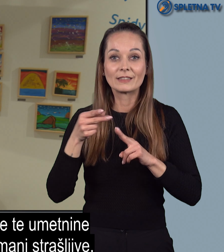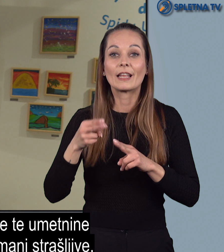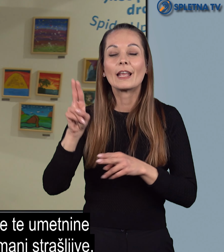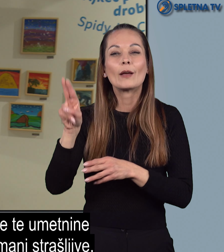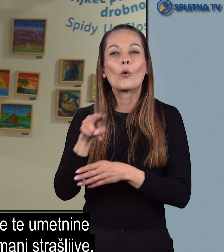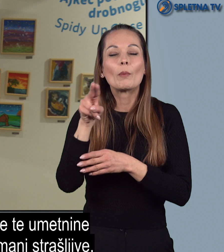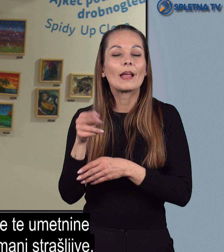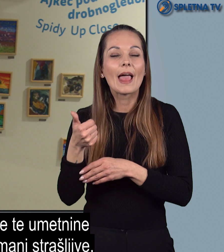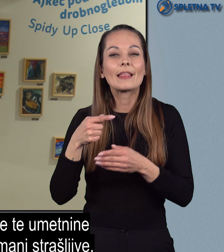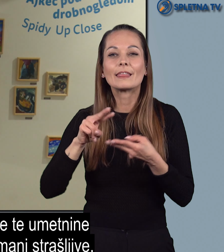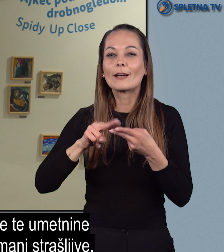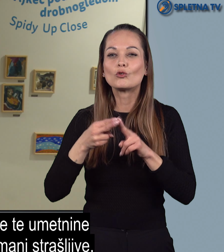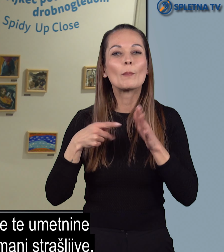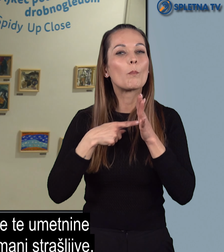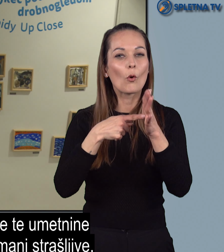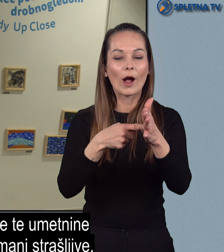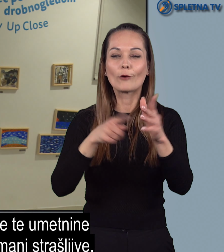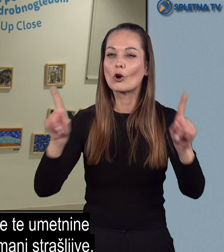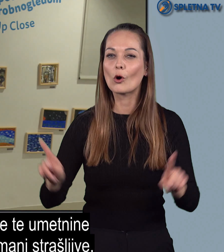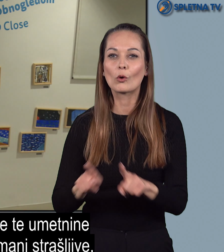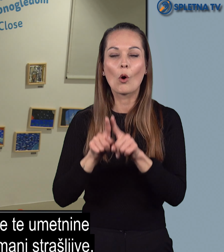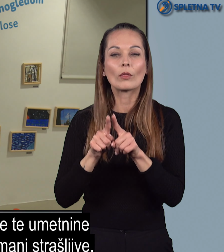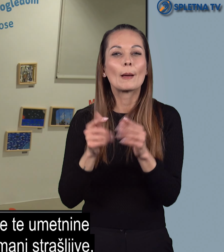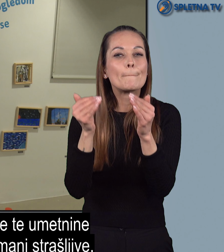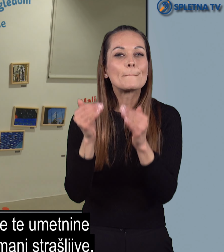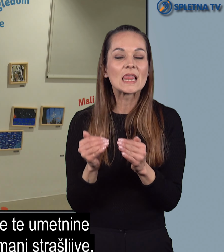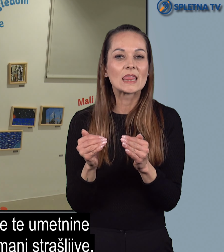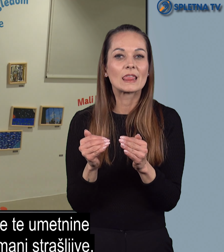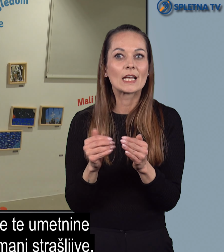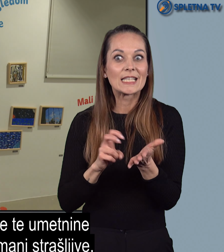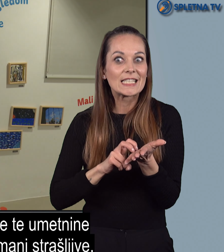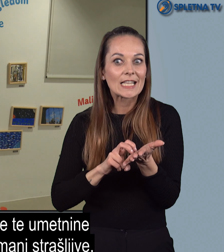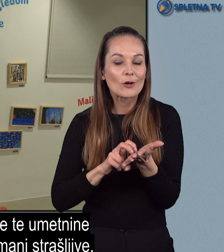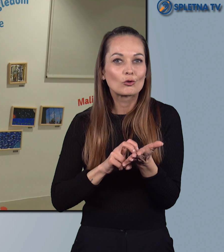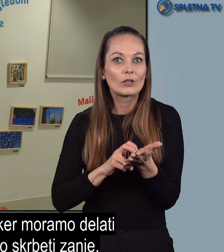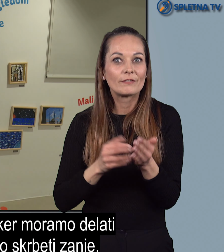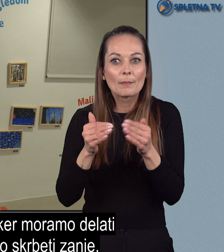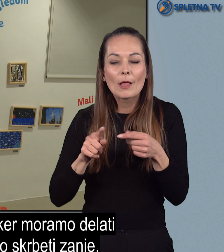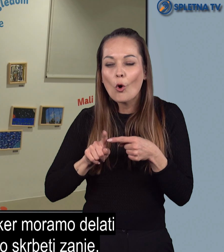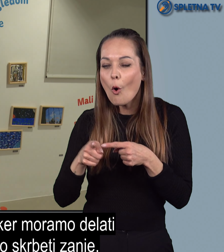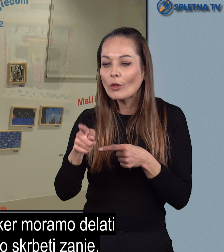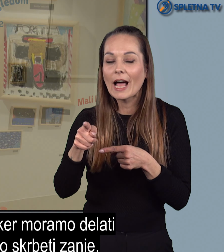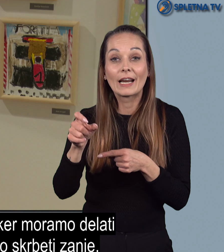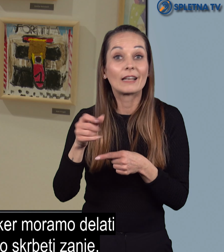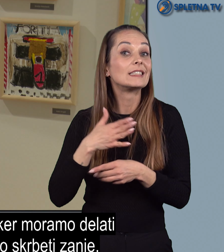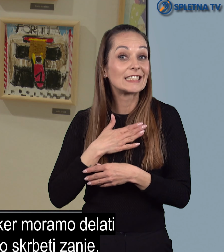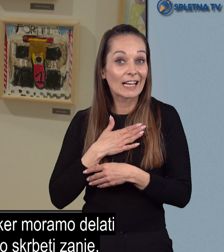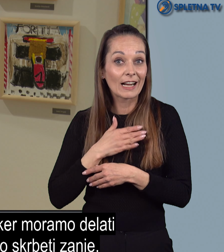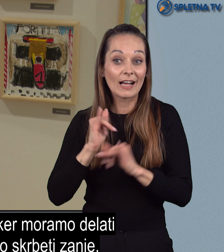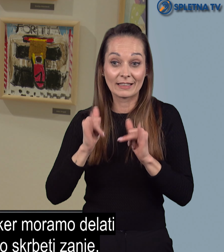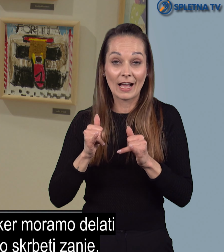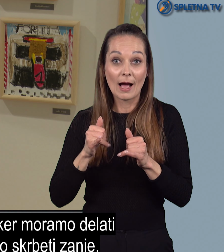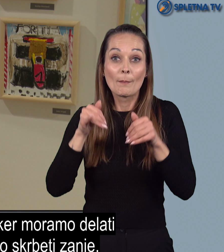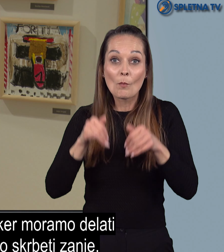te umetnine na nek način pokažejo kot manj strašljive, manj oddaljene, zato ker